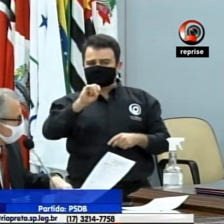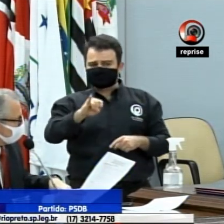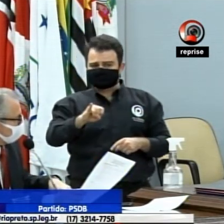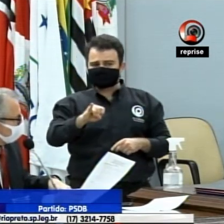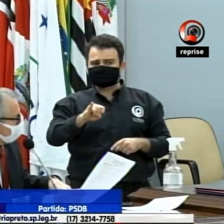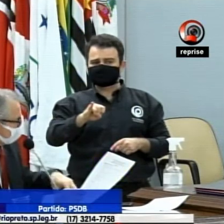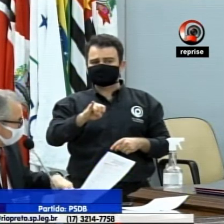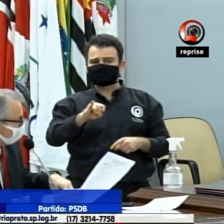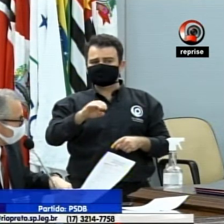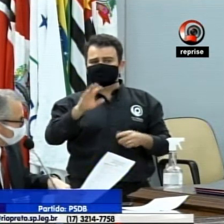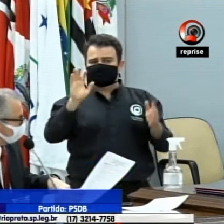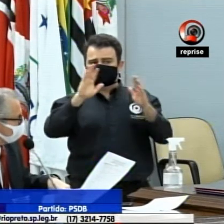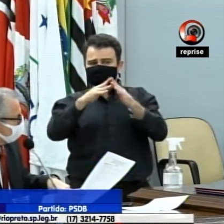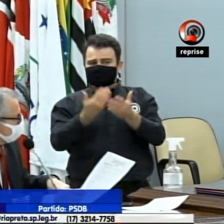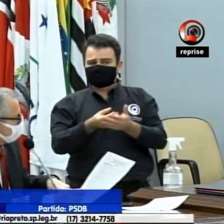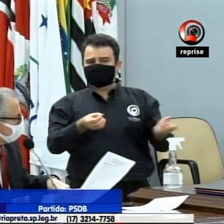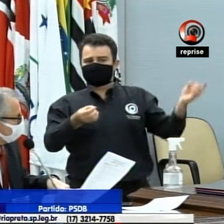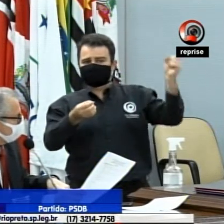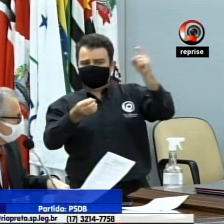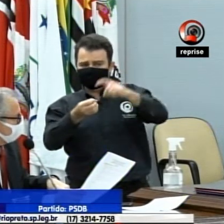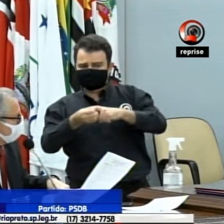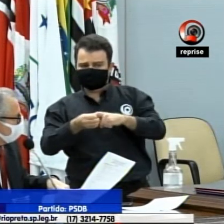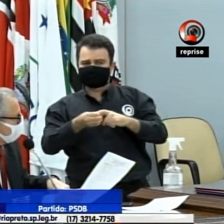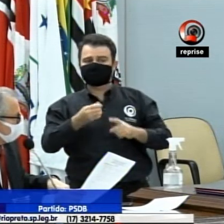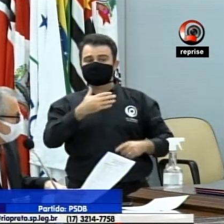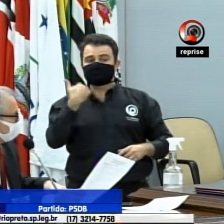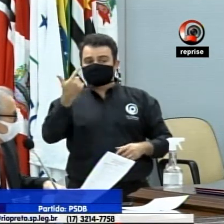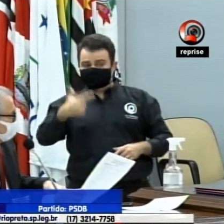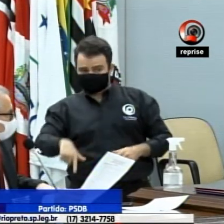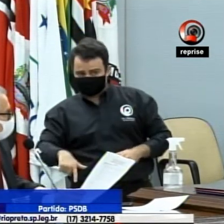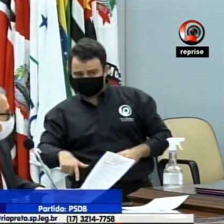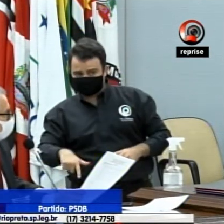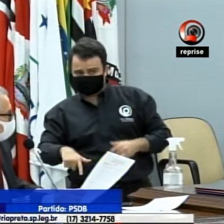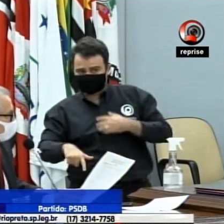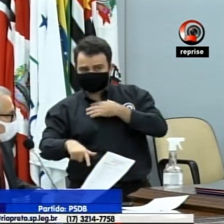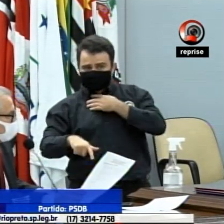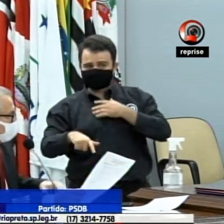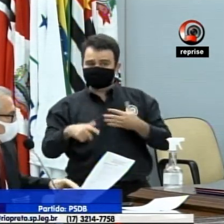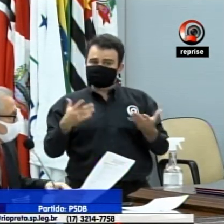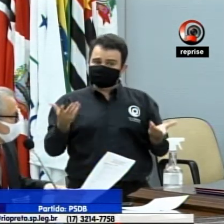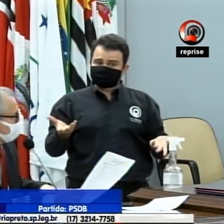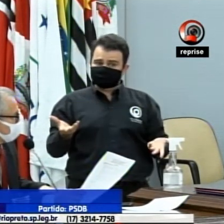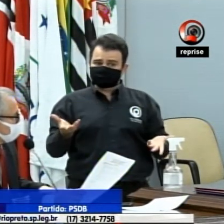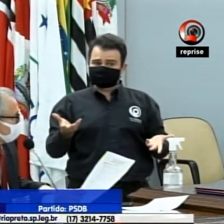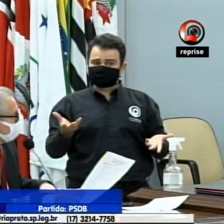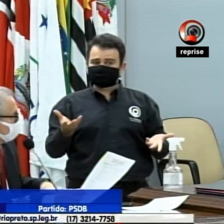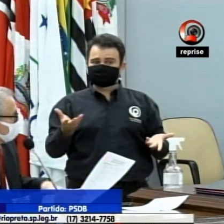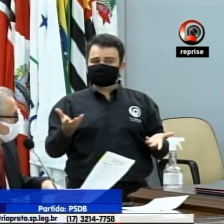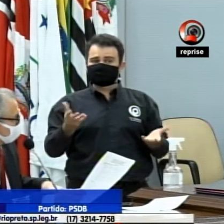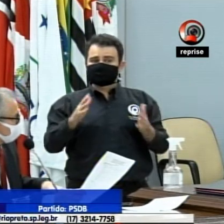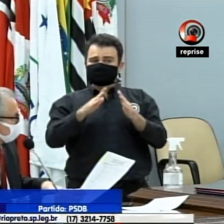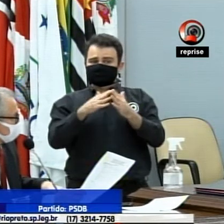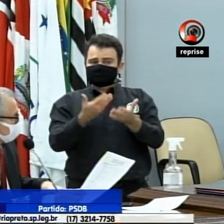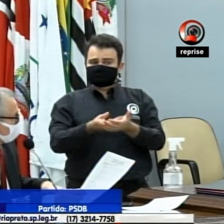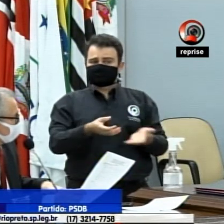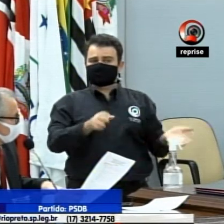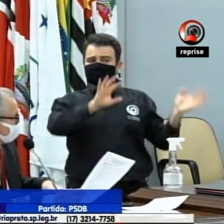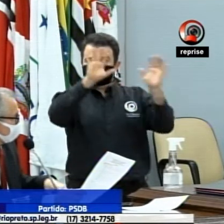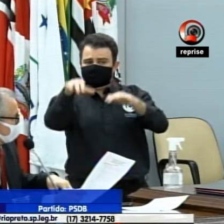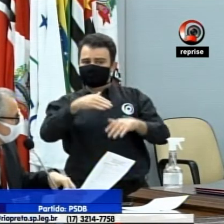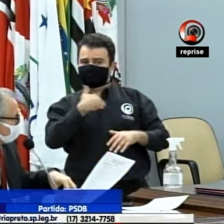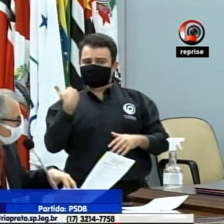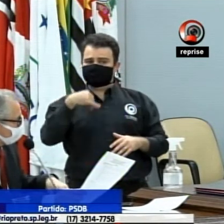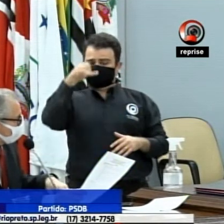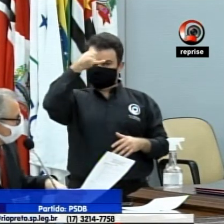acontecer alguma morte, é culpa do município? Porque fala, não, nós não estamos voltando para evitar morte. Então, com esse percentual maior, a senhora